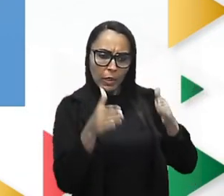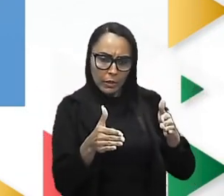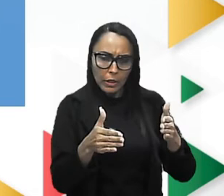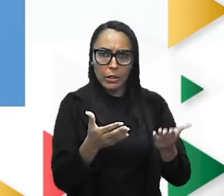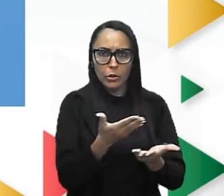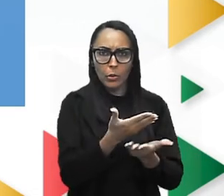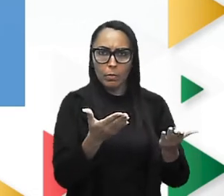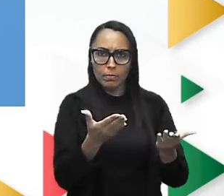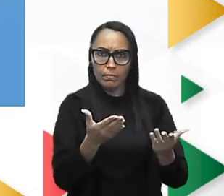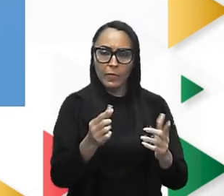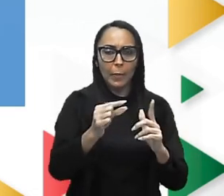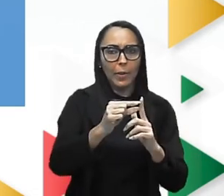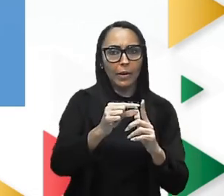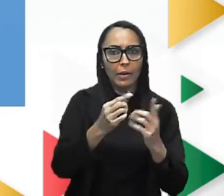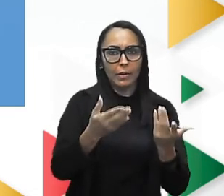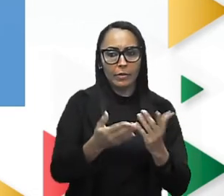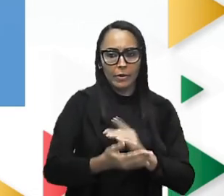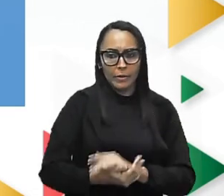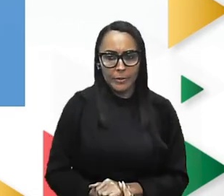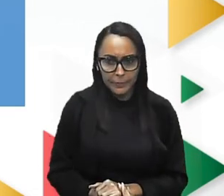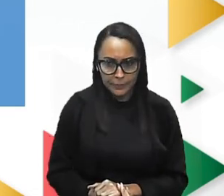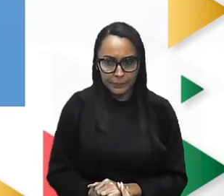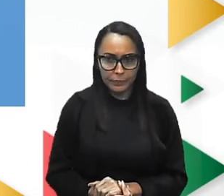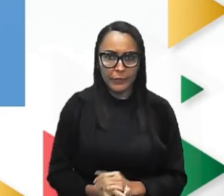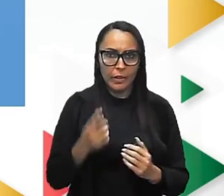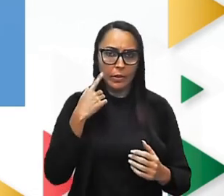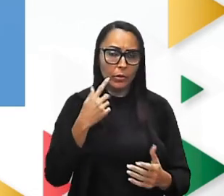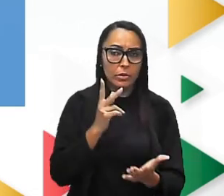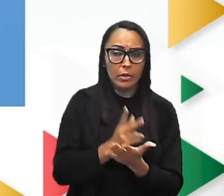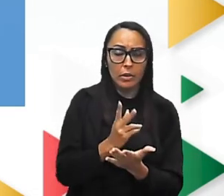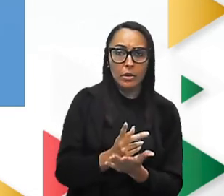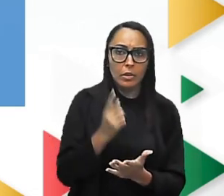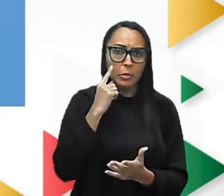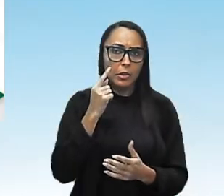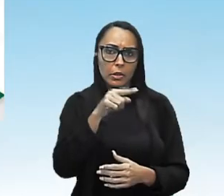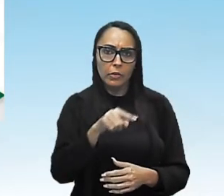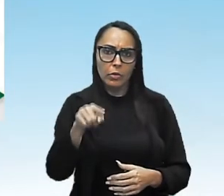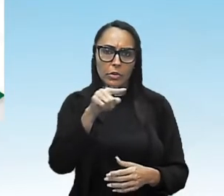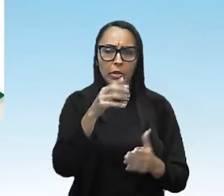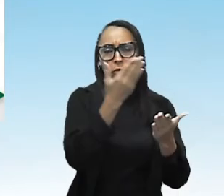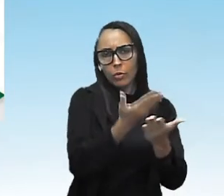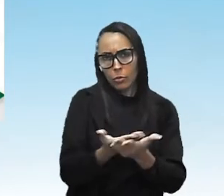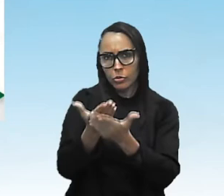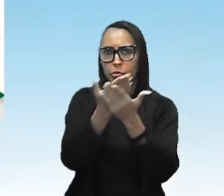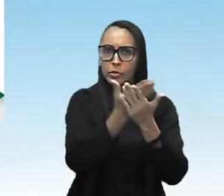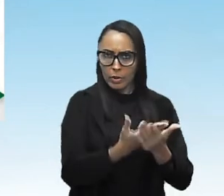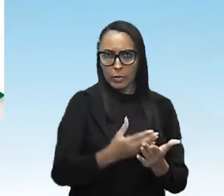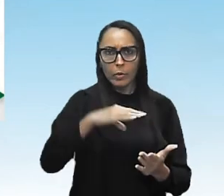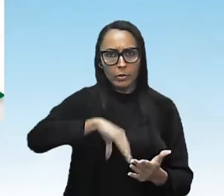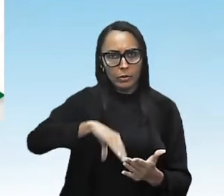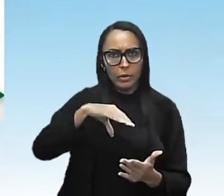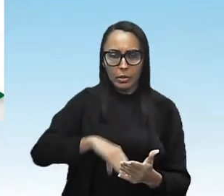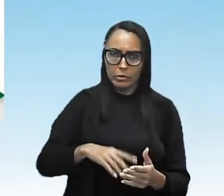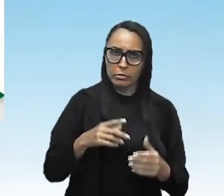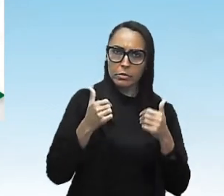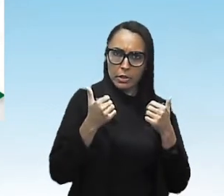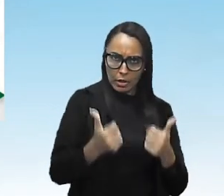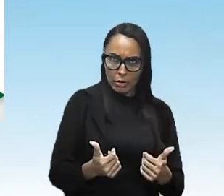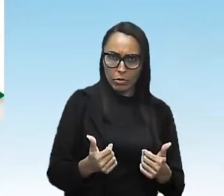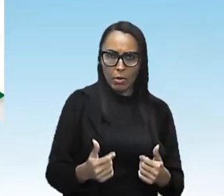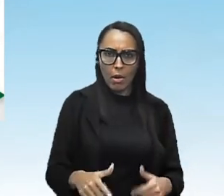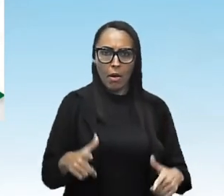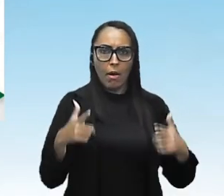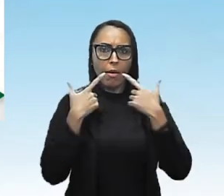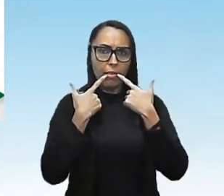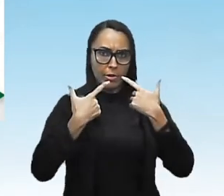da palavra. Então, toda vez que vocês forem estudar o português, certo? Estudar a linguagem, lembrem-se